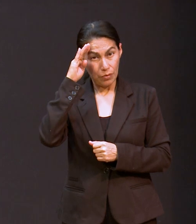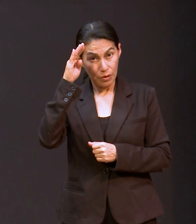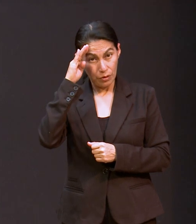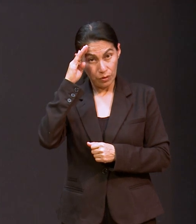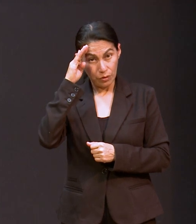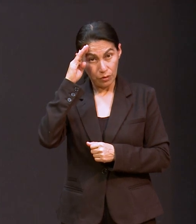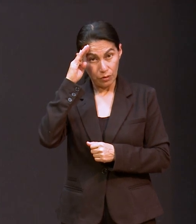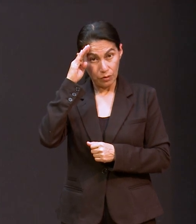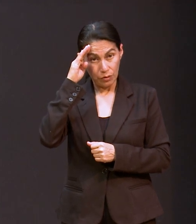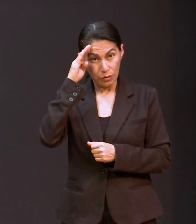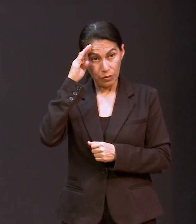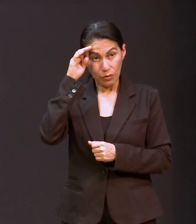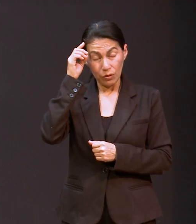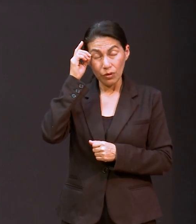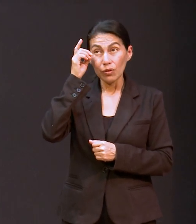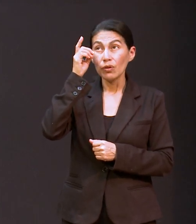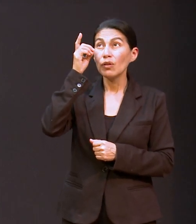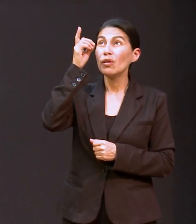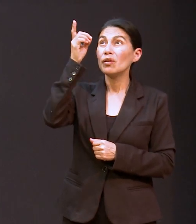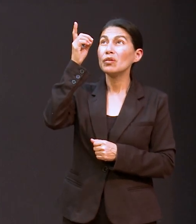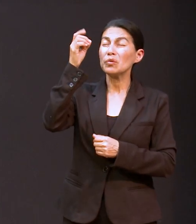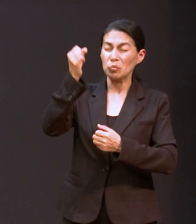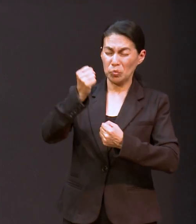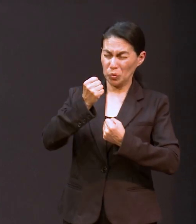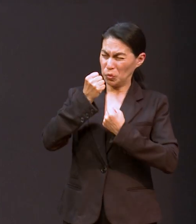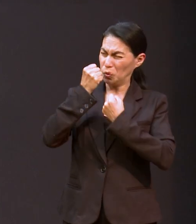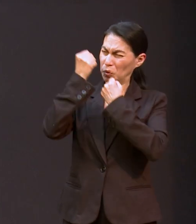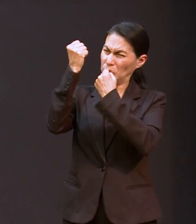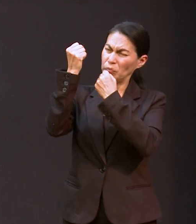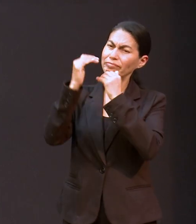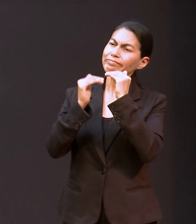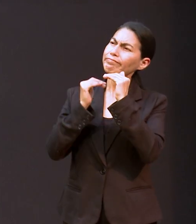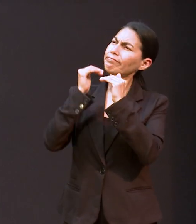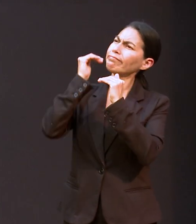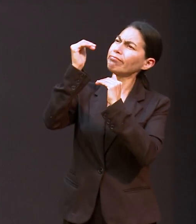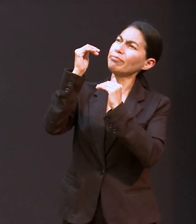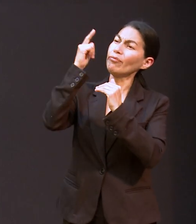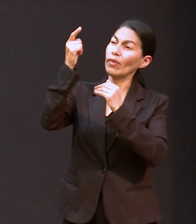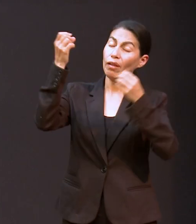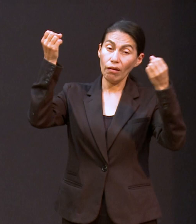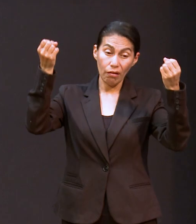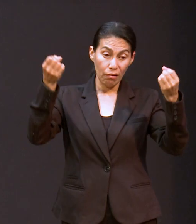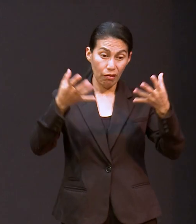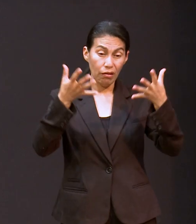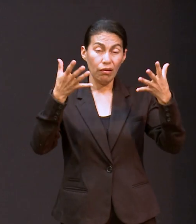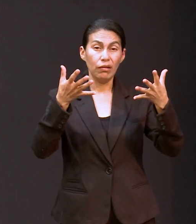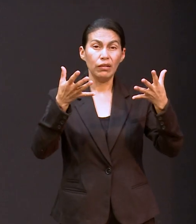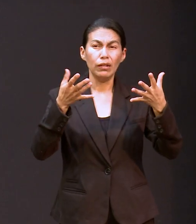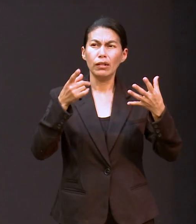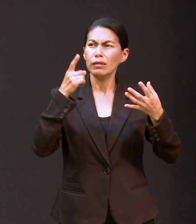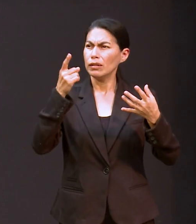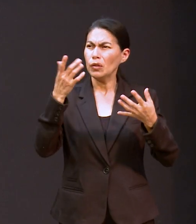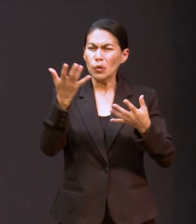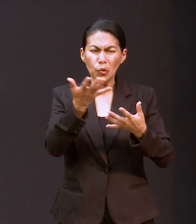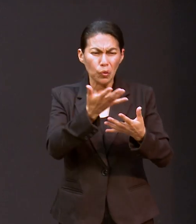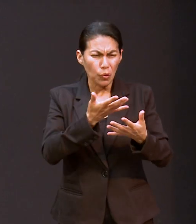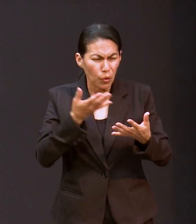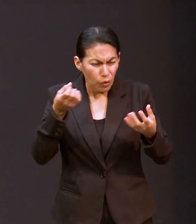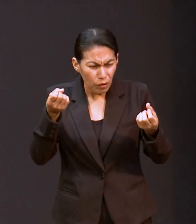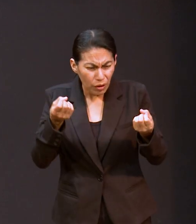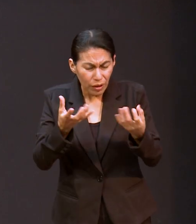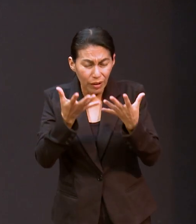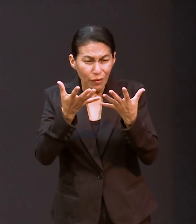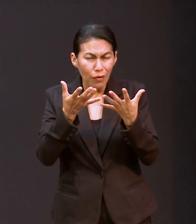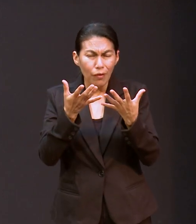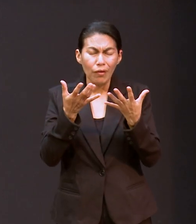cuando yo veo a Dios cuando yo veo su potestad cuando yo veo lo que él ha creado de la manera